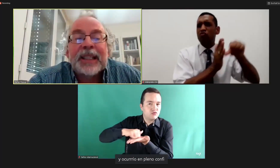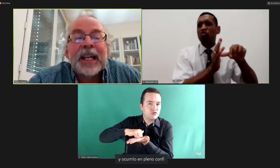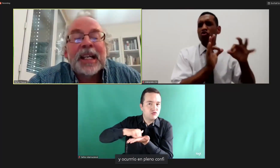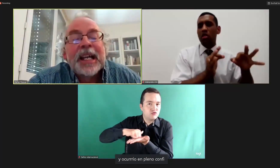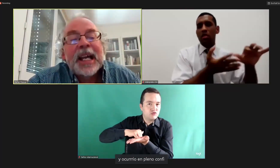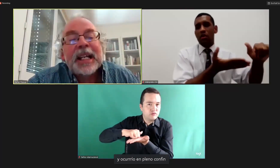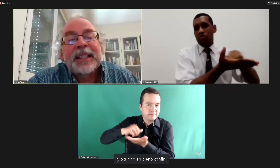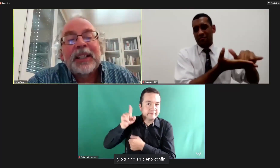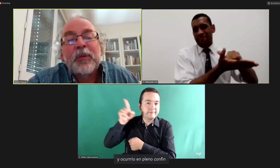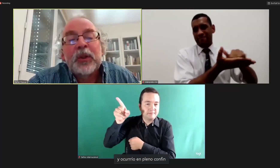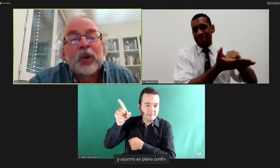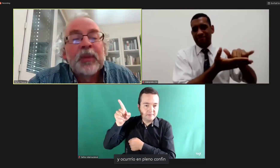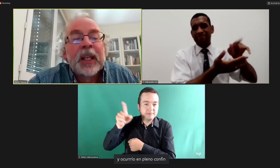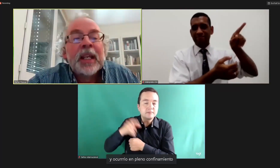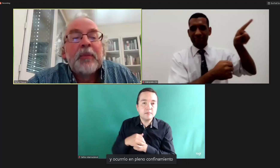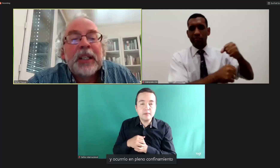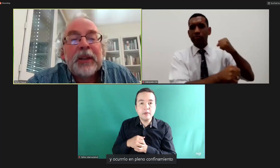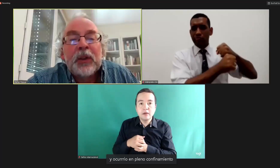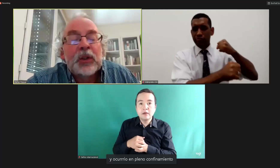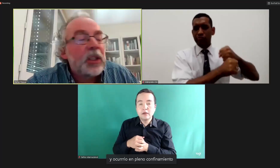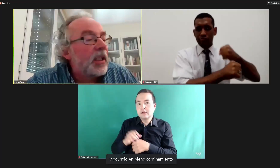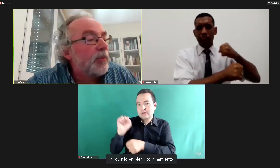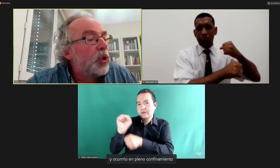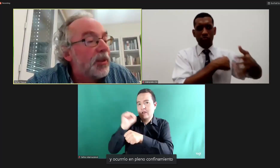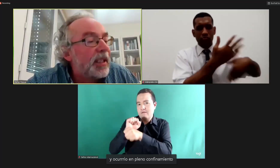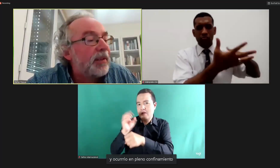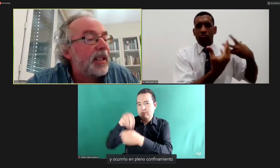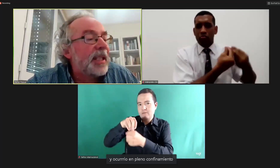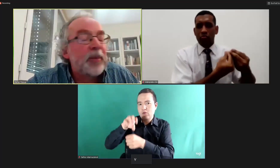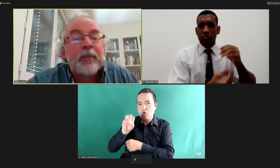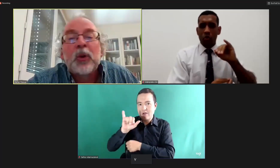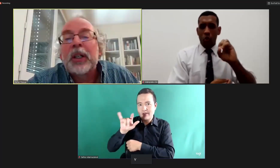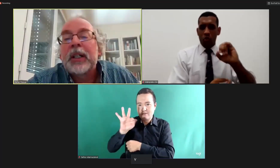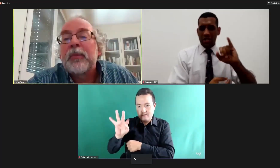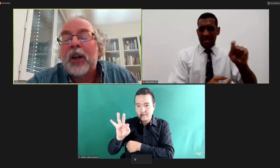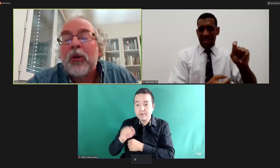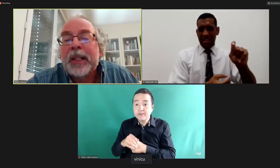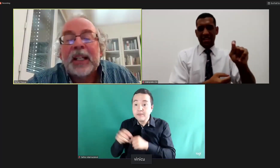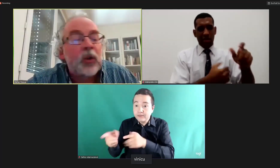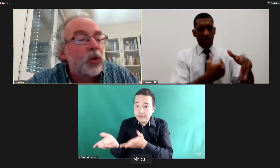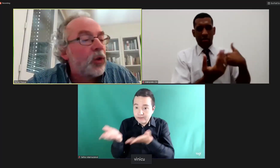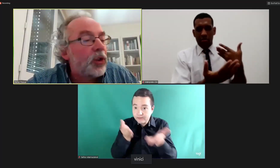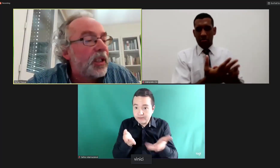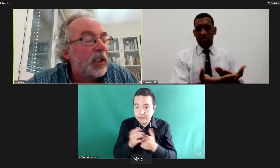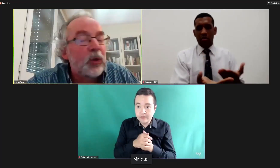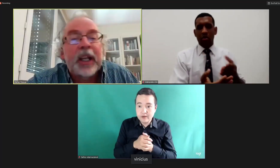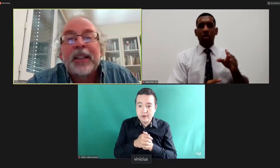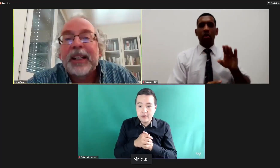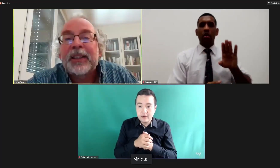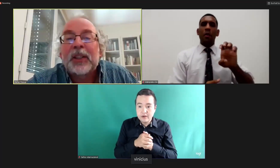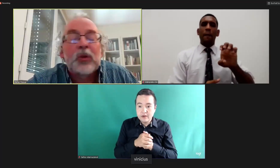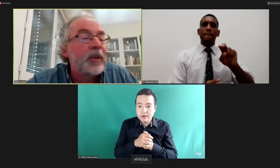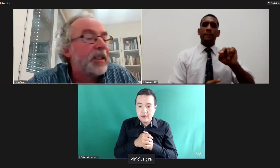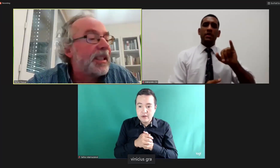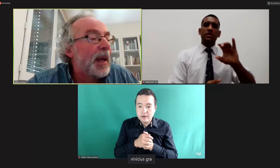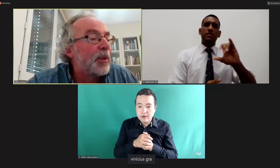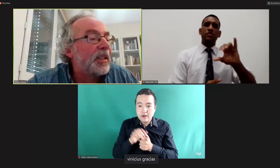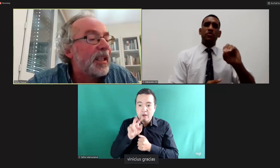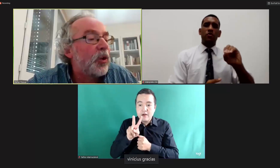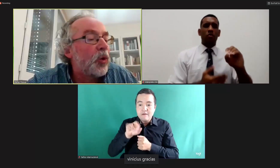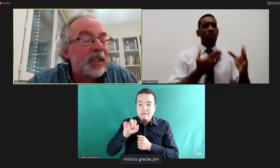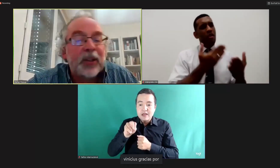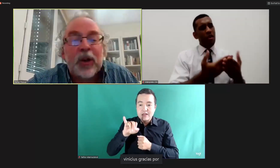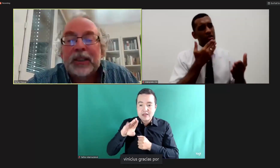OIT hasta este momento. Vinicius, muchísimas gracias también por acompañarnos hoy. Sé que tu agenda es